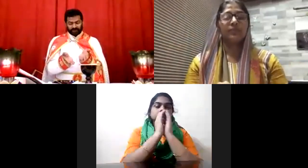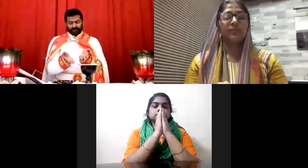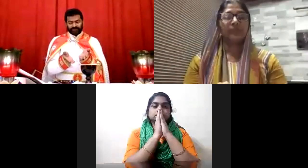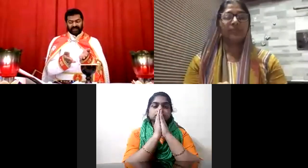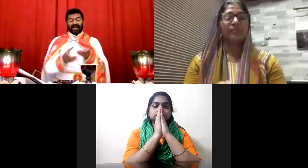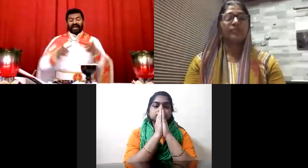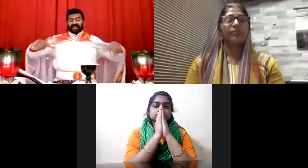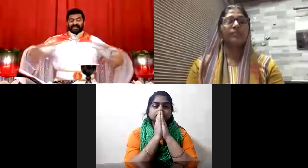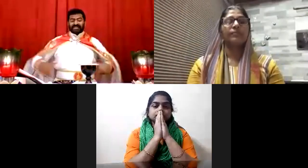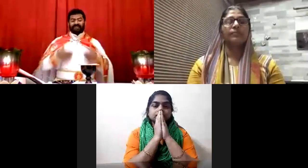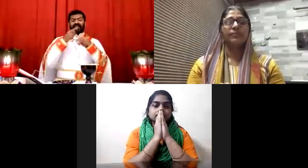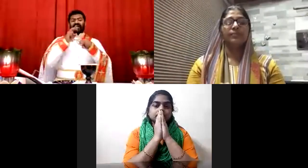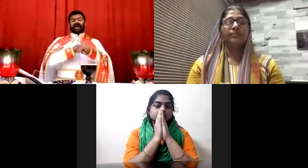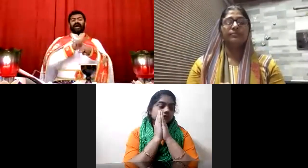അർപ്പിക്കുന്നു.